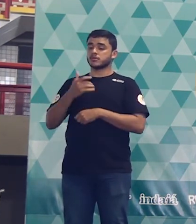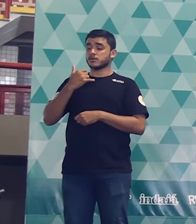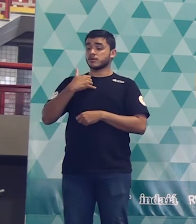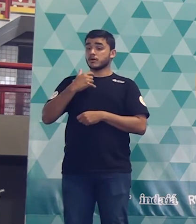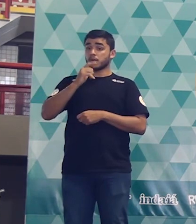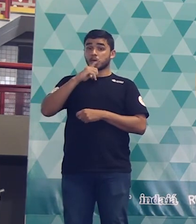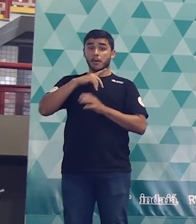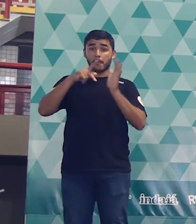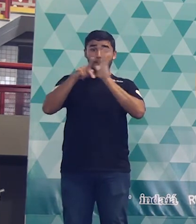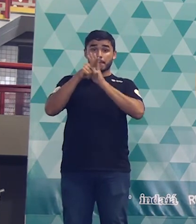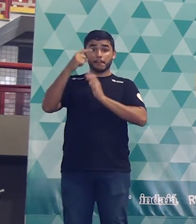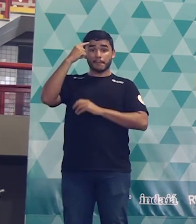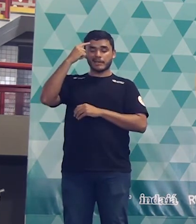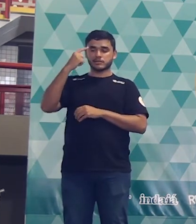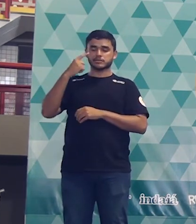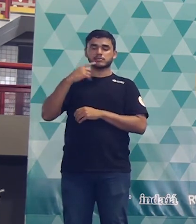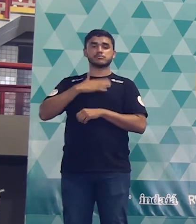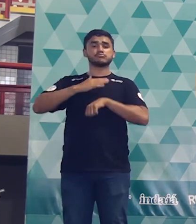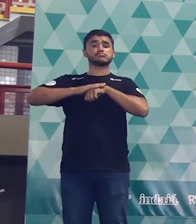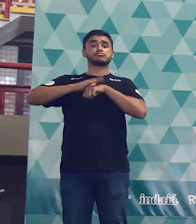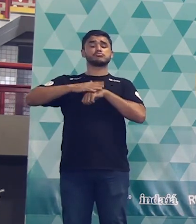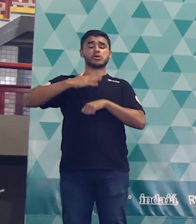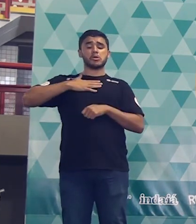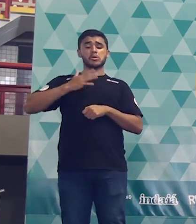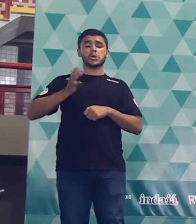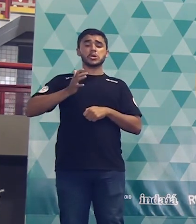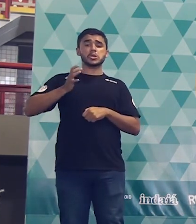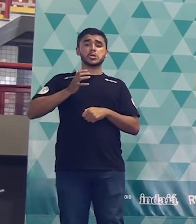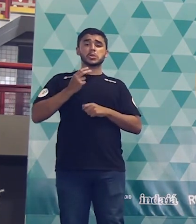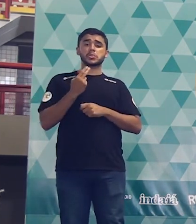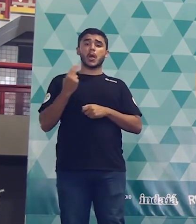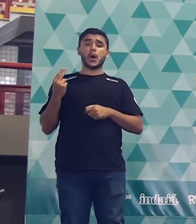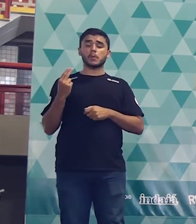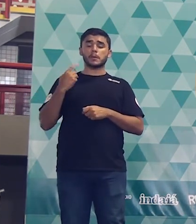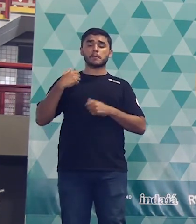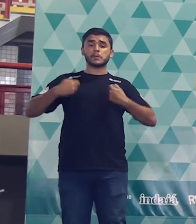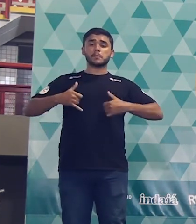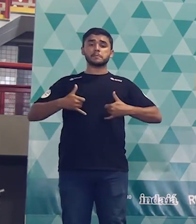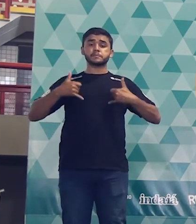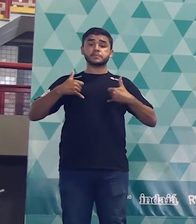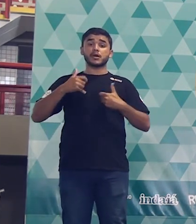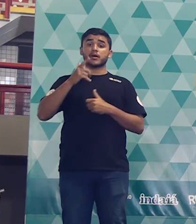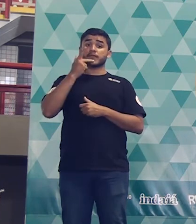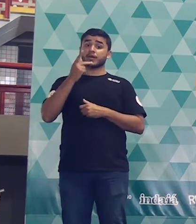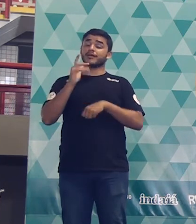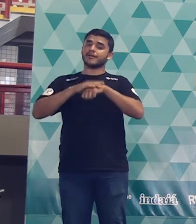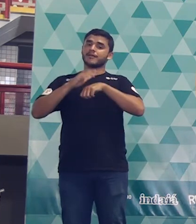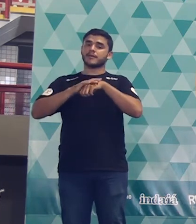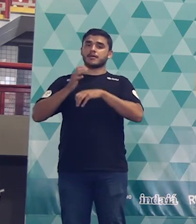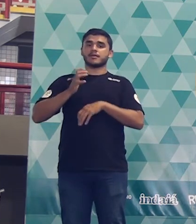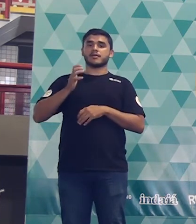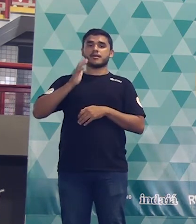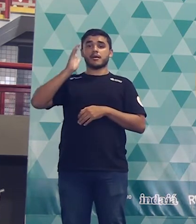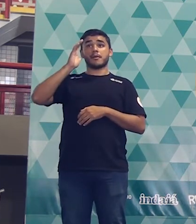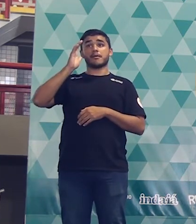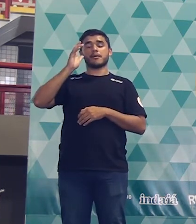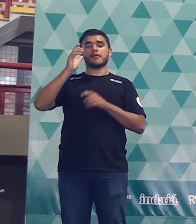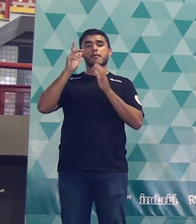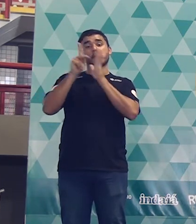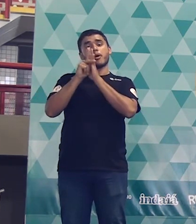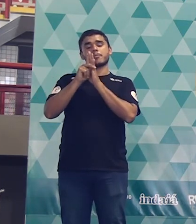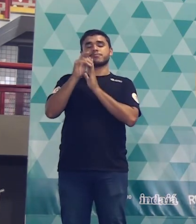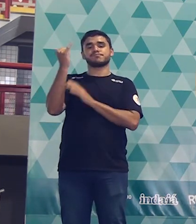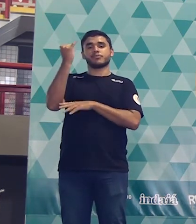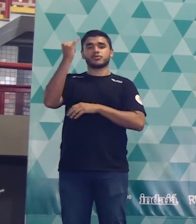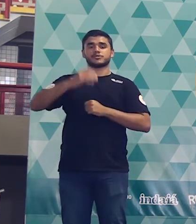é bafômetro. Sei não. Aí a pessoa diz o sobrenome. Porque somente para rico o sobrenome interessa. Vamos